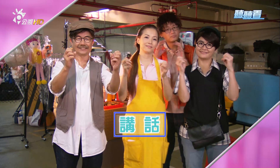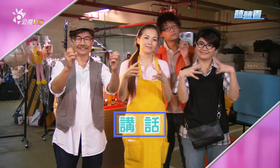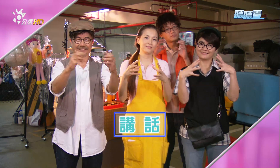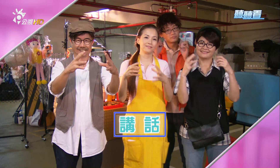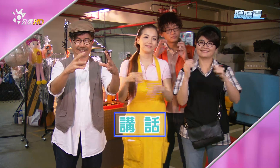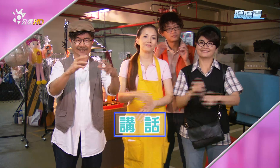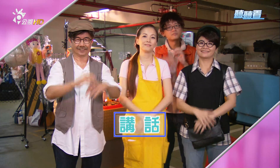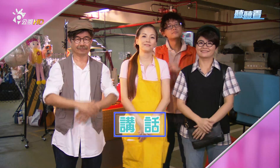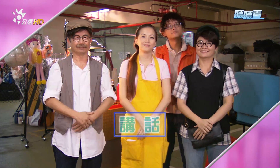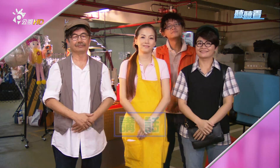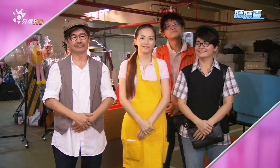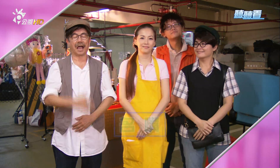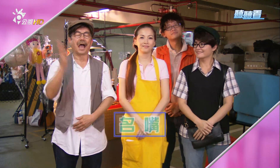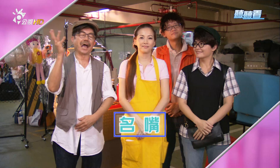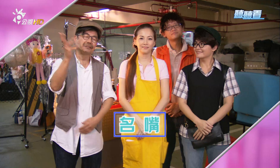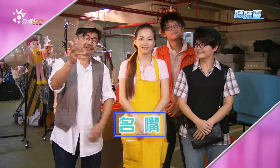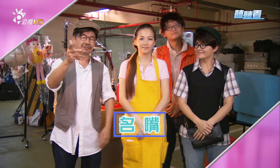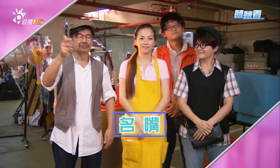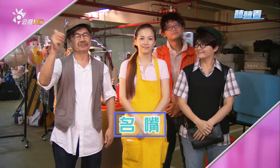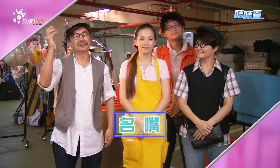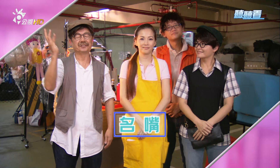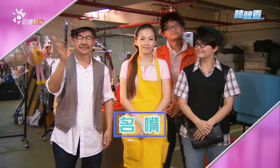讲话， 抿嘴。